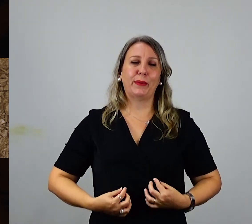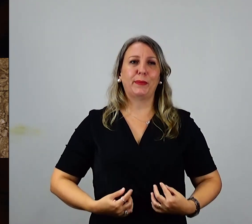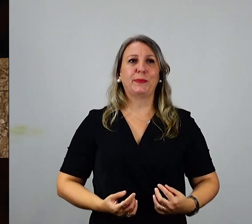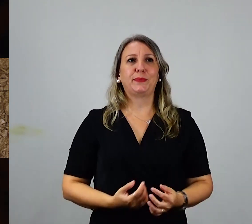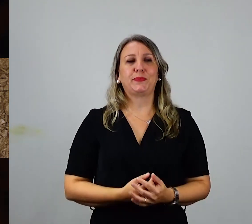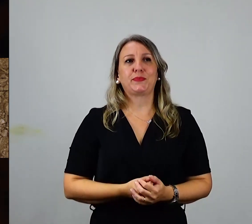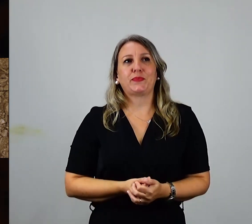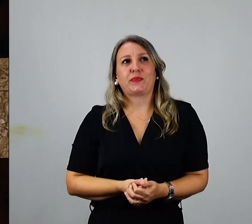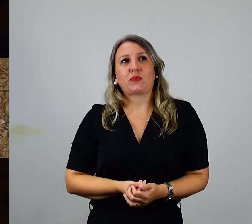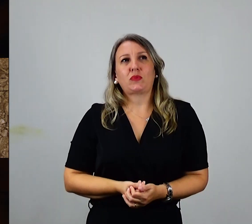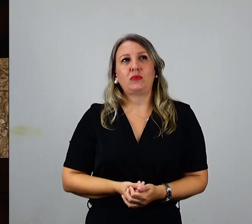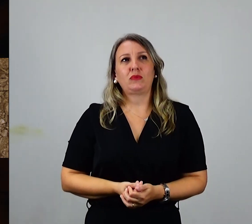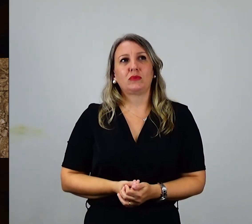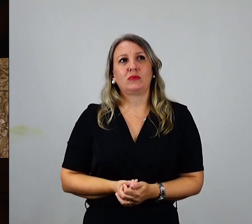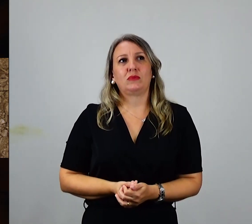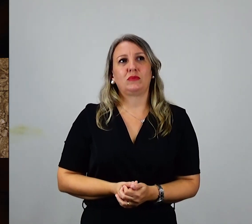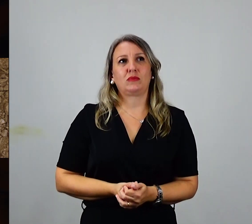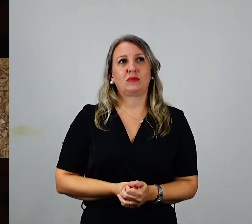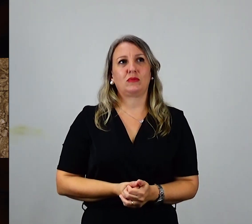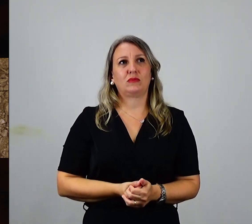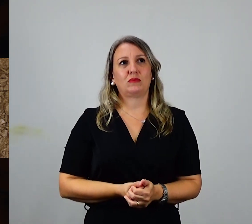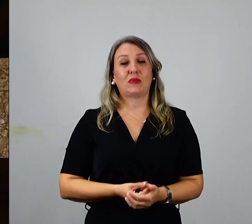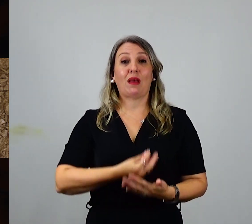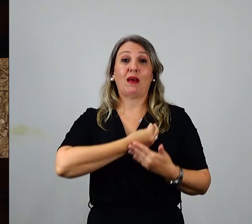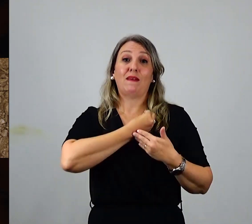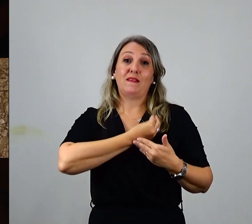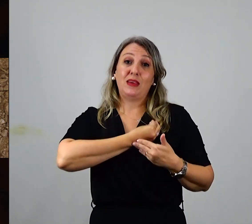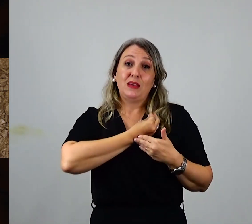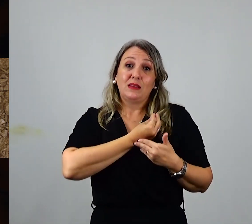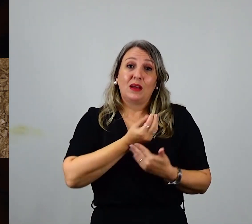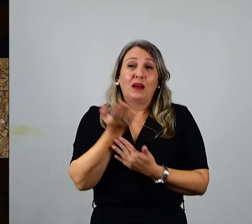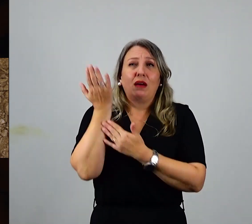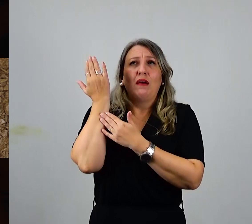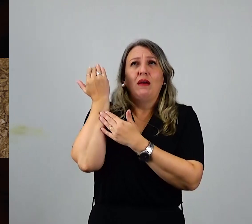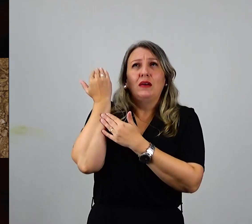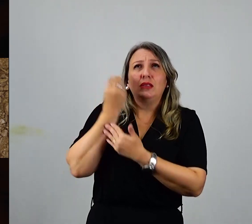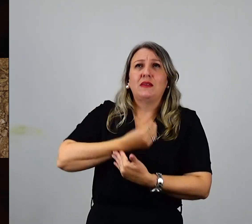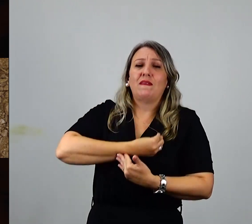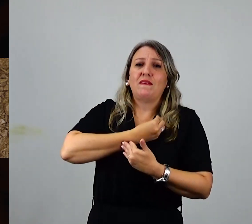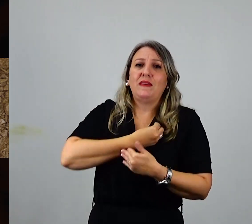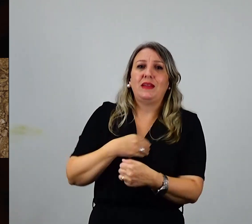Está vendo? A vida que estava oculta dentro dela se manifesta.